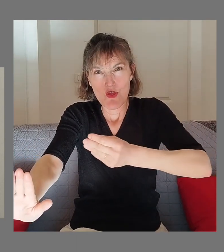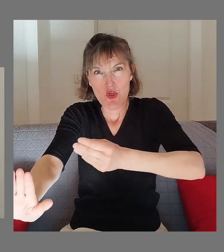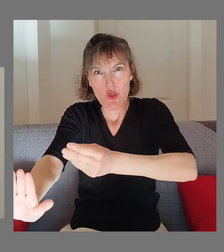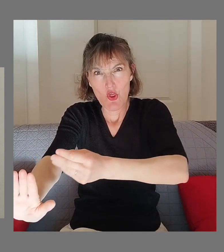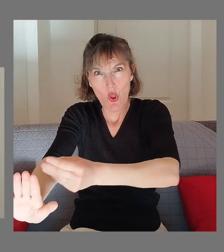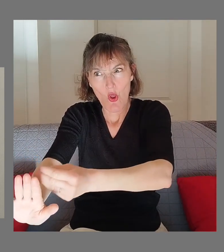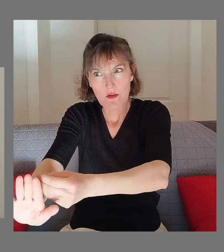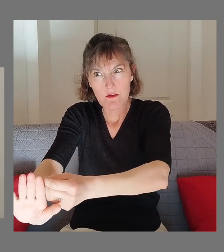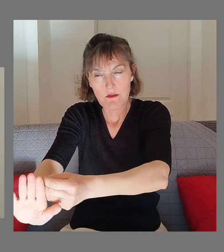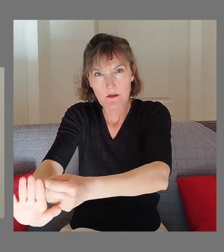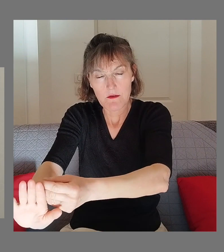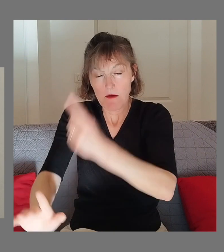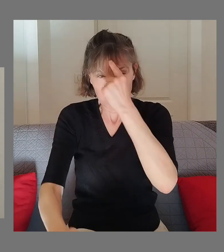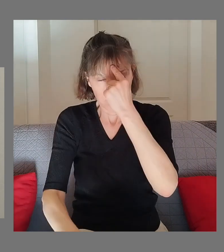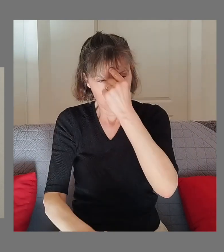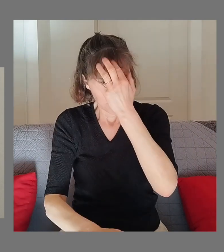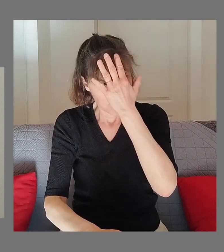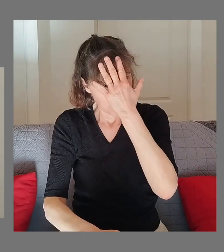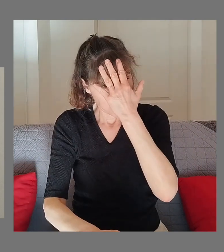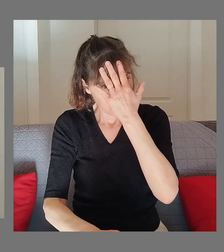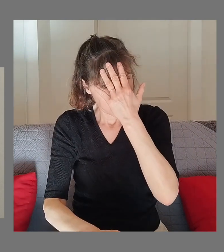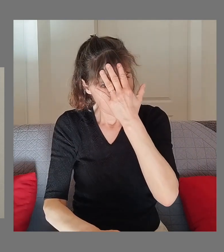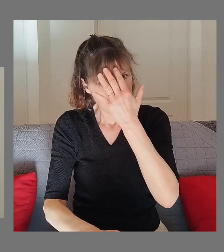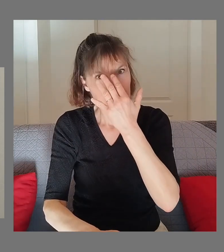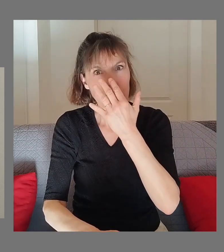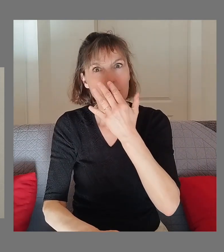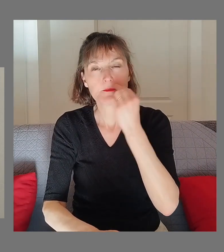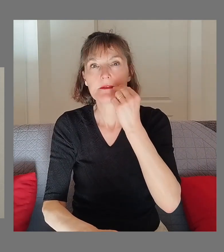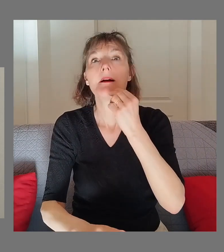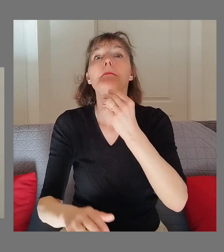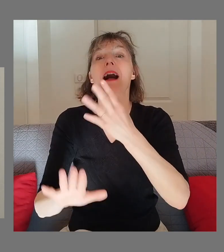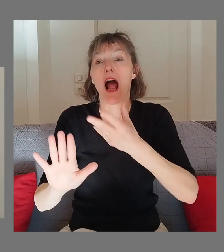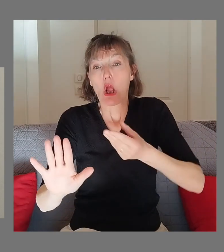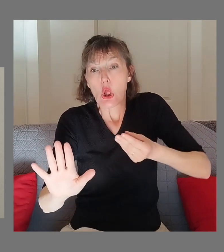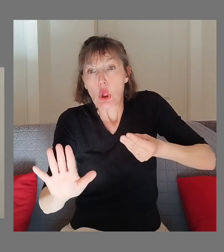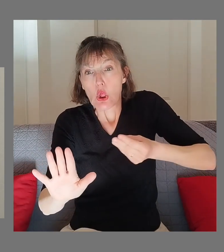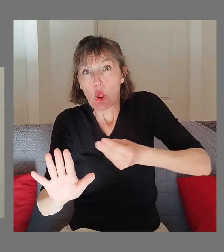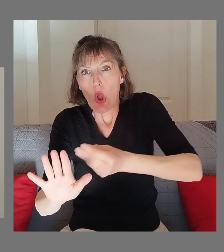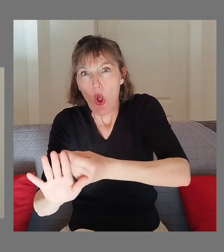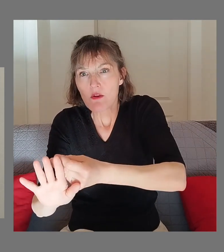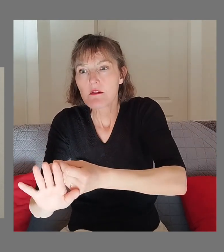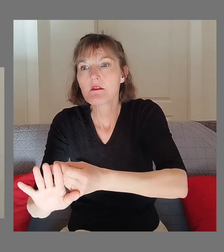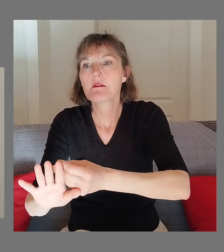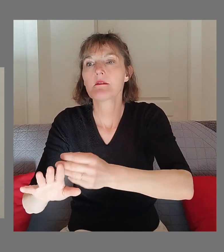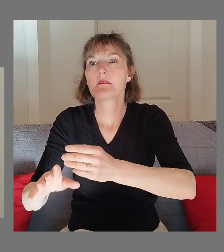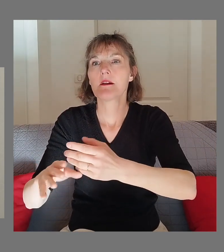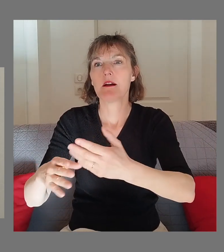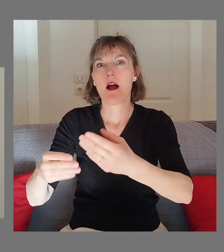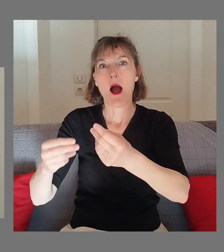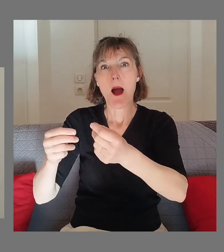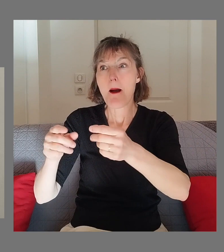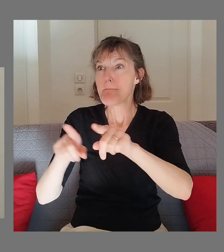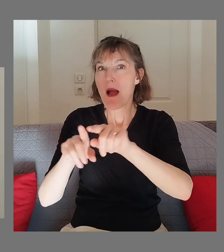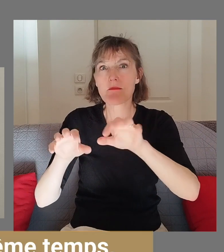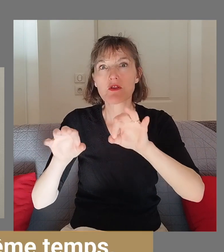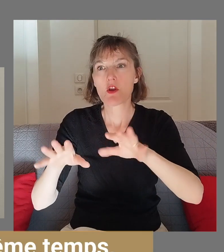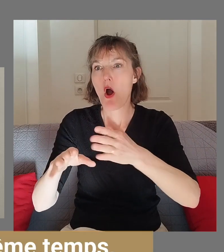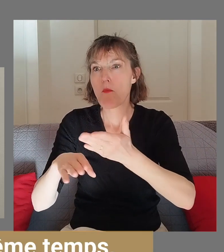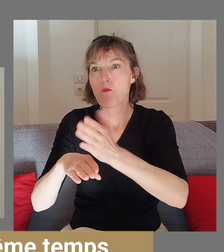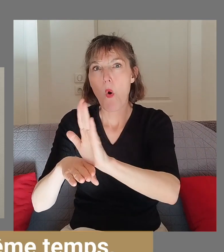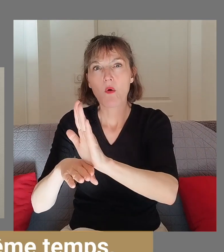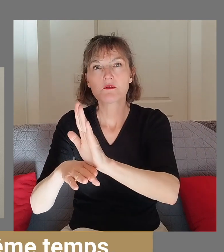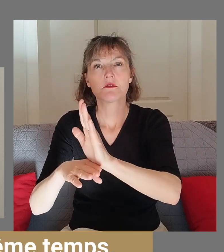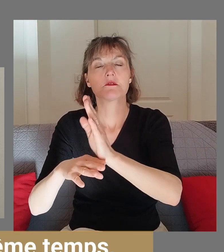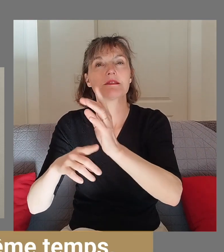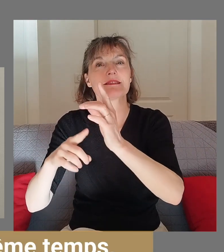la religieuse lui rend le couteau. Donc déjà, il y a comme un déclic. Et elle lui donne le couteau. Puis en même